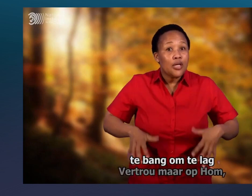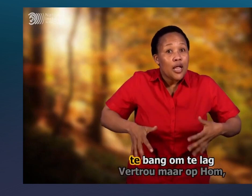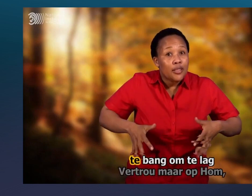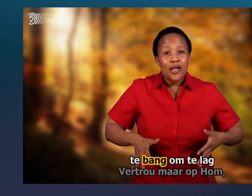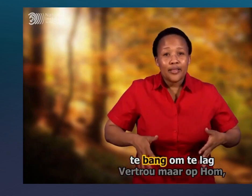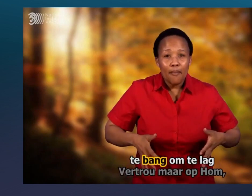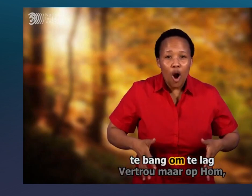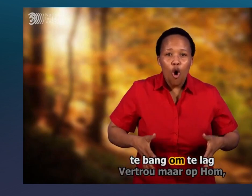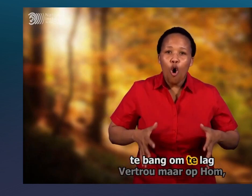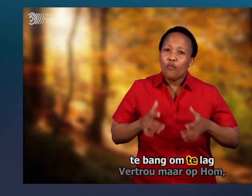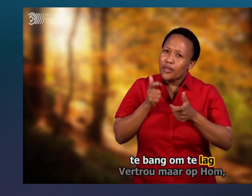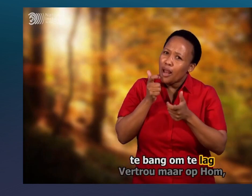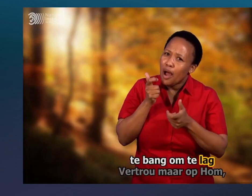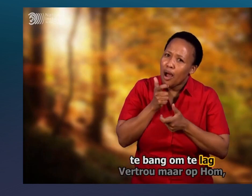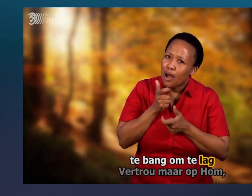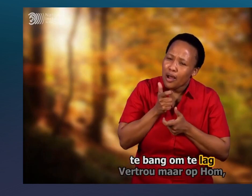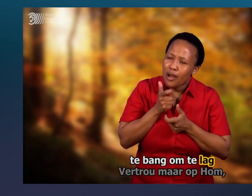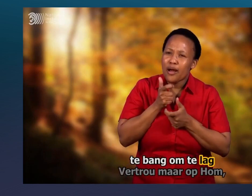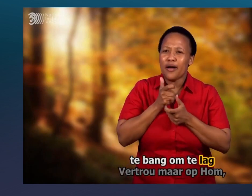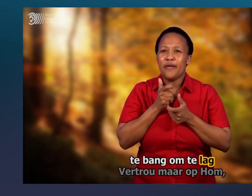te bang om te lag?